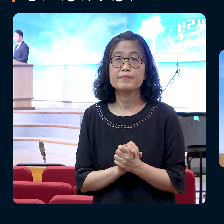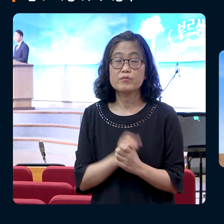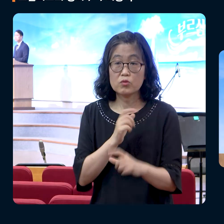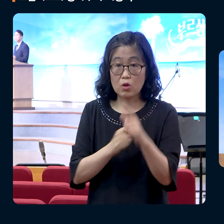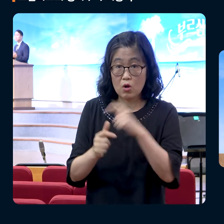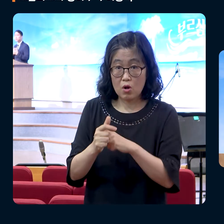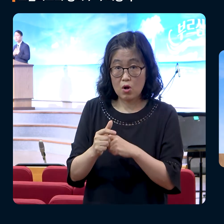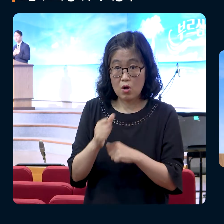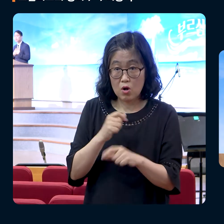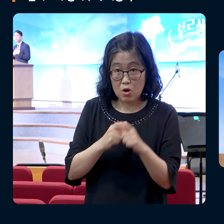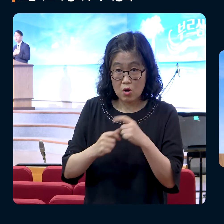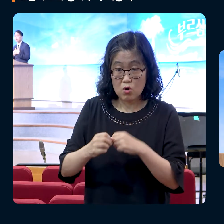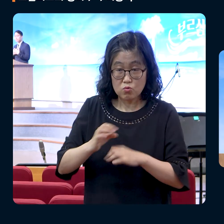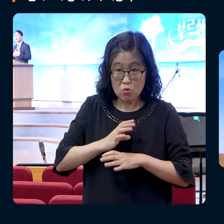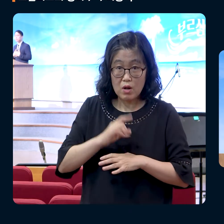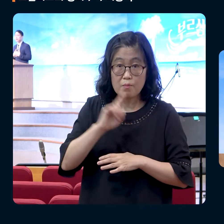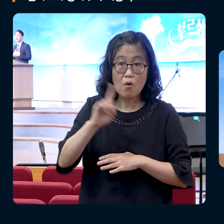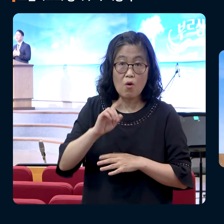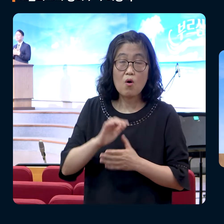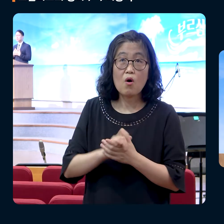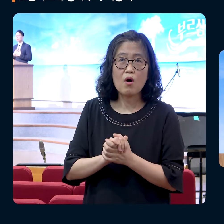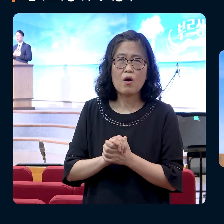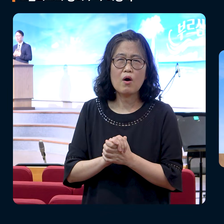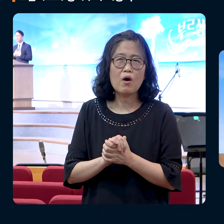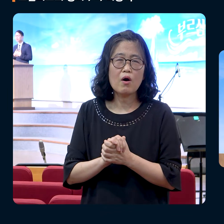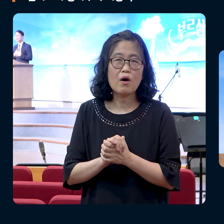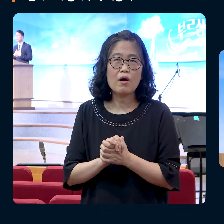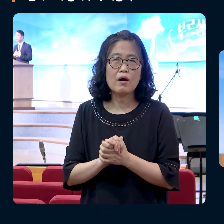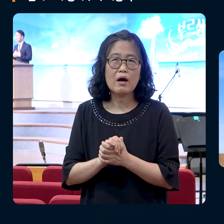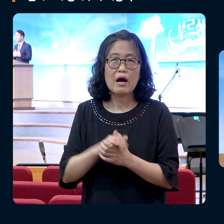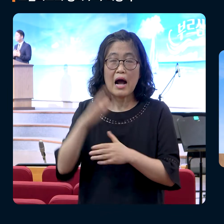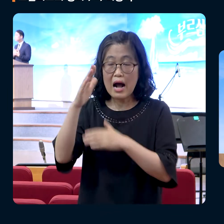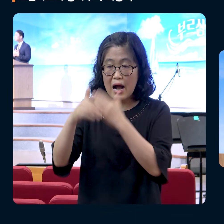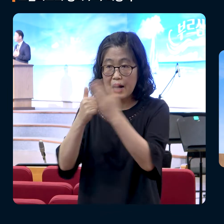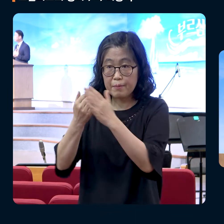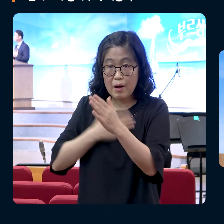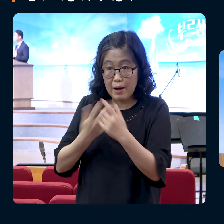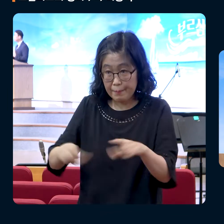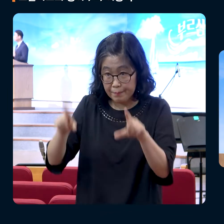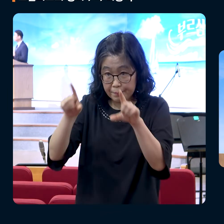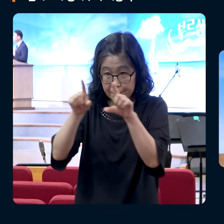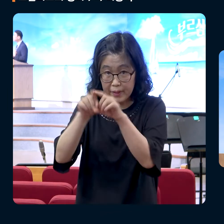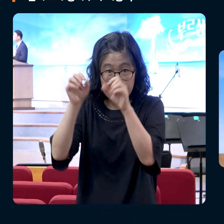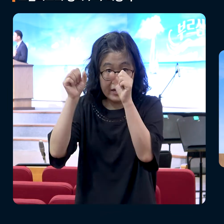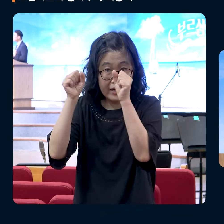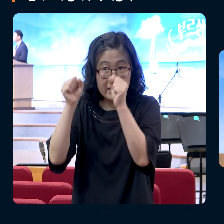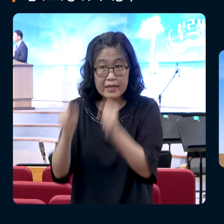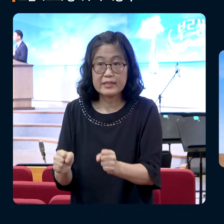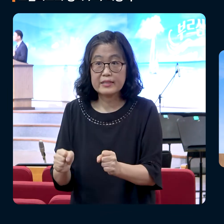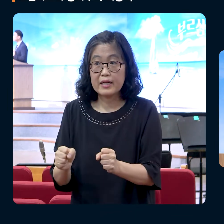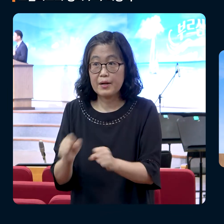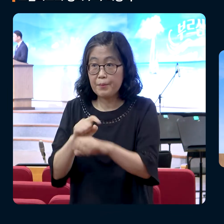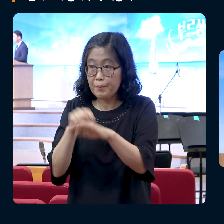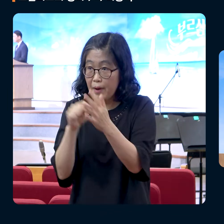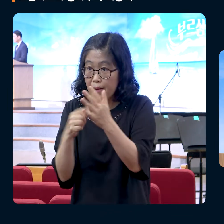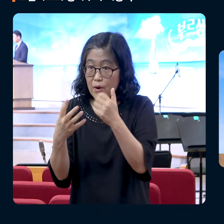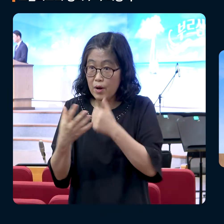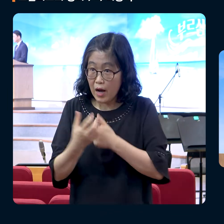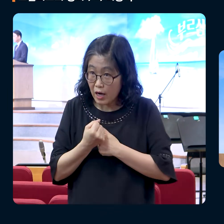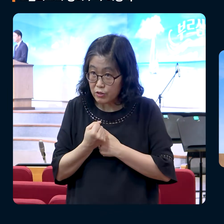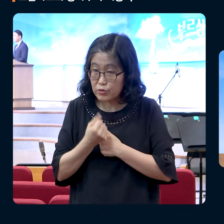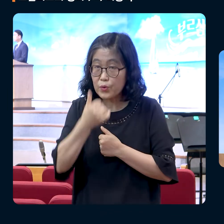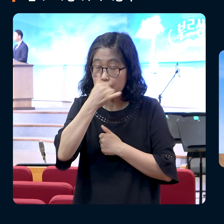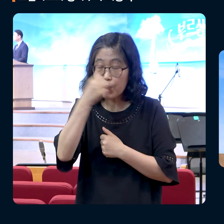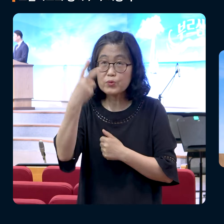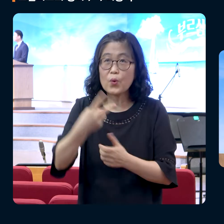놀라운 사실은 그냥 요셉이 마음에 하나님이 그래도 나와 함께 계셔, 이런 마음을 마음속에 품고 있었던 것뿐만